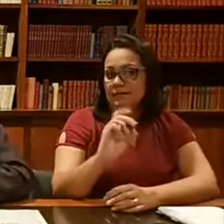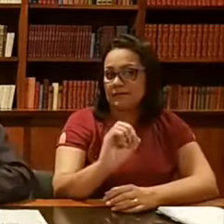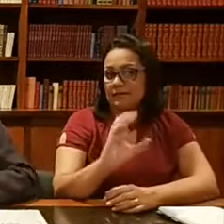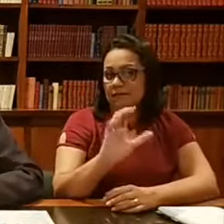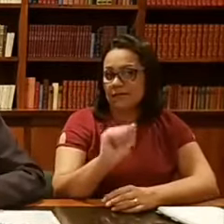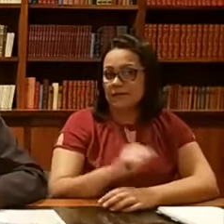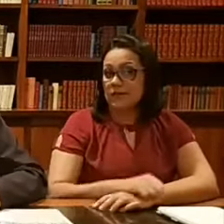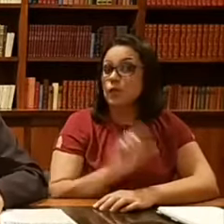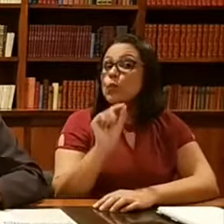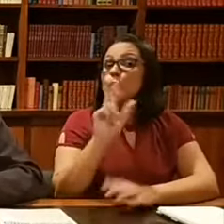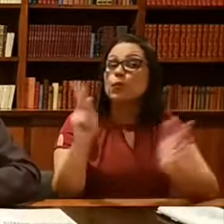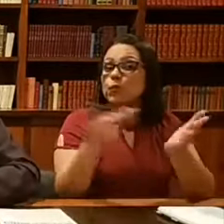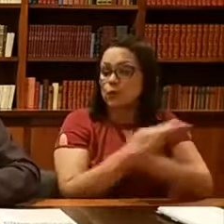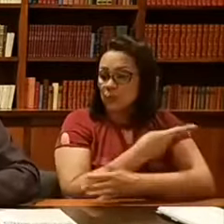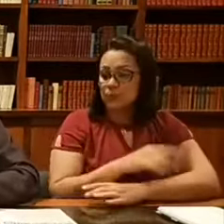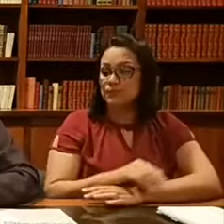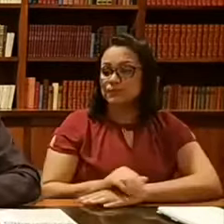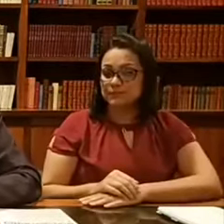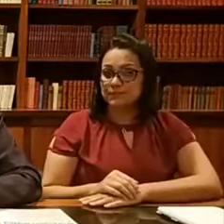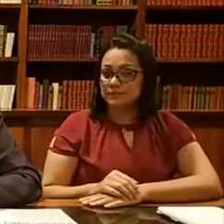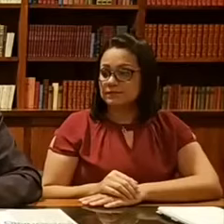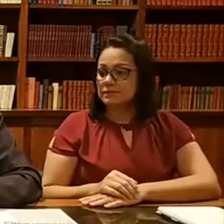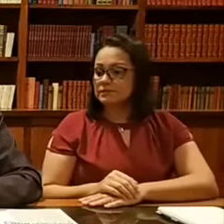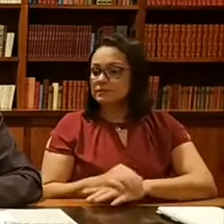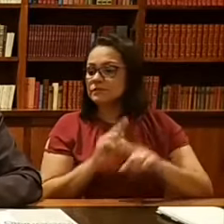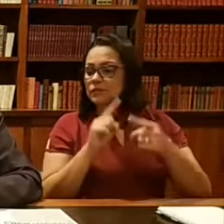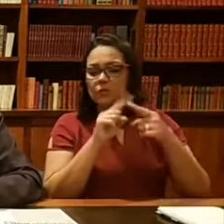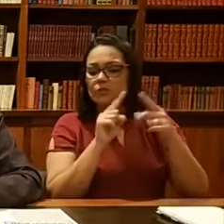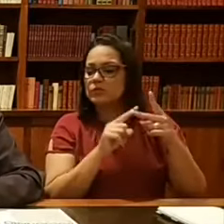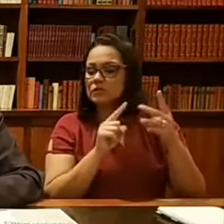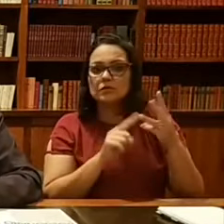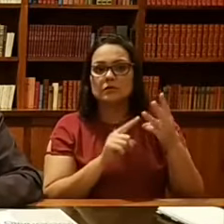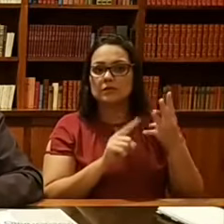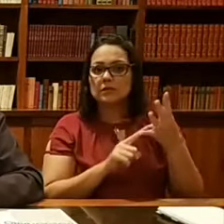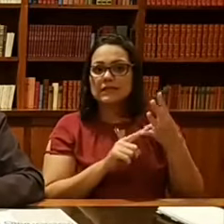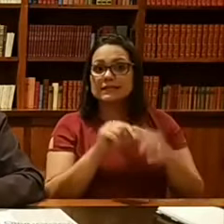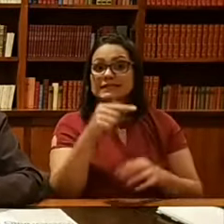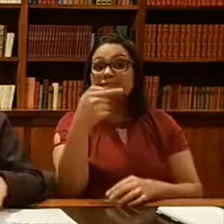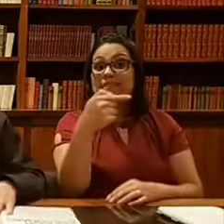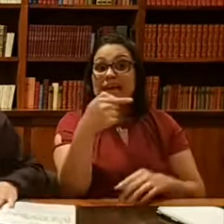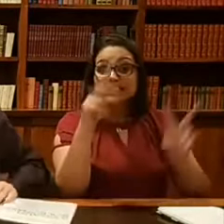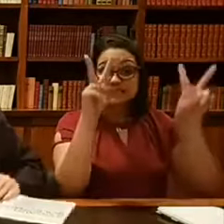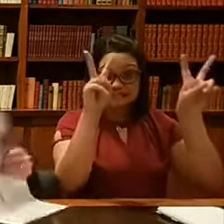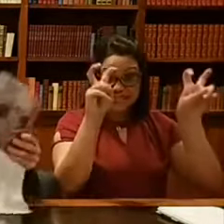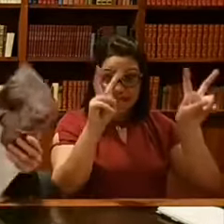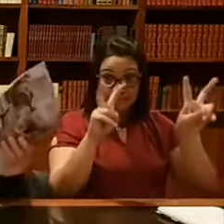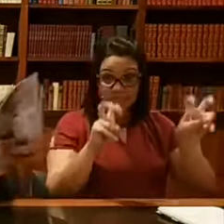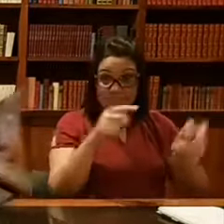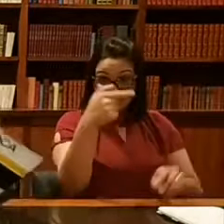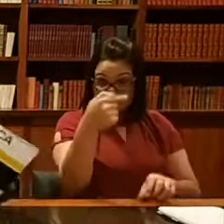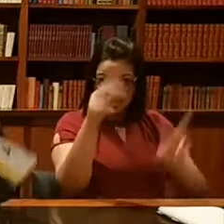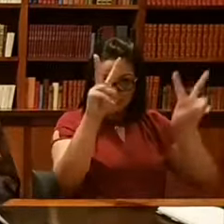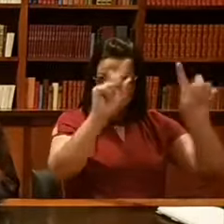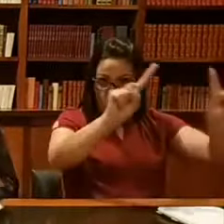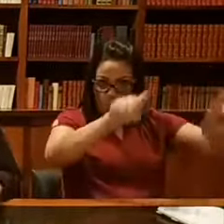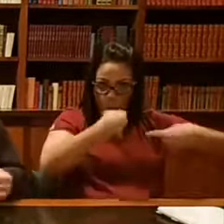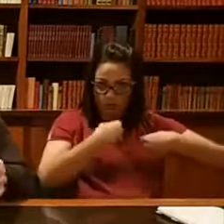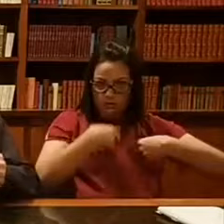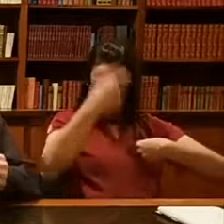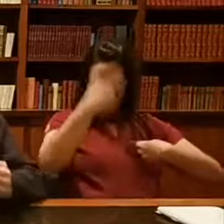por coincidência, revista Época, 1, 2, 3, 4, 5, 6, 7 matérias contra a minha